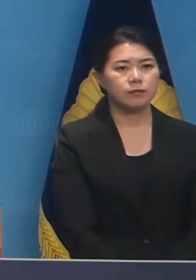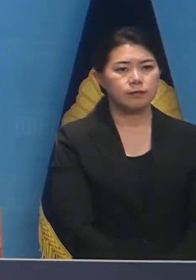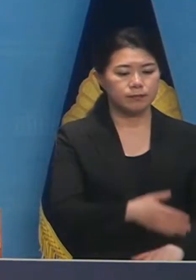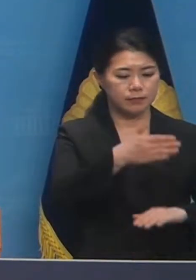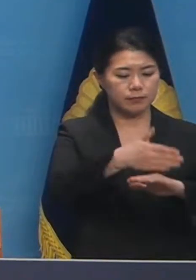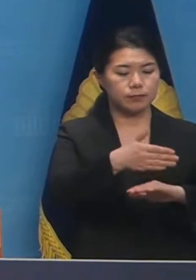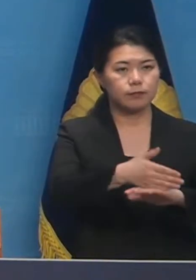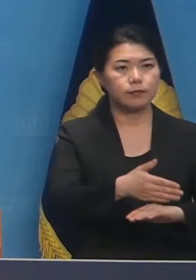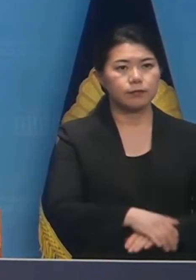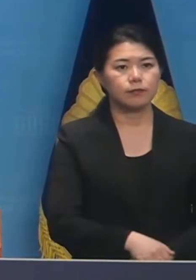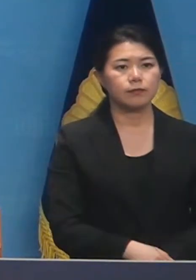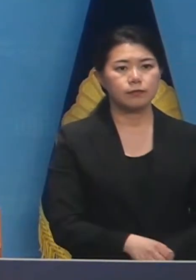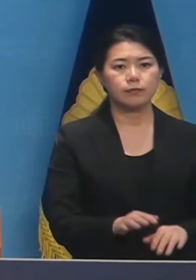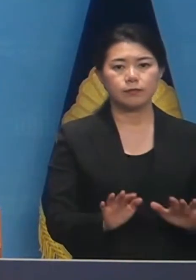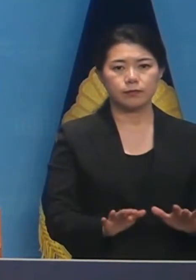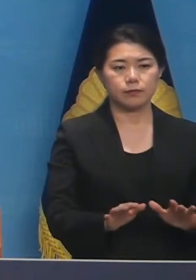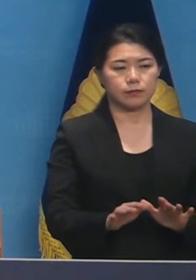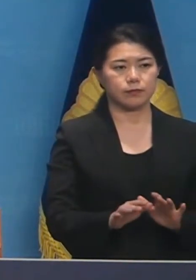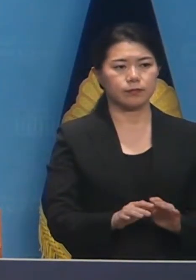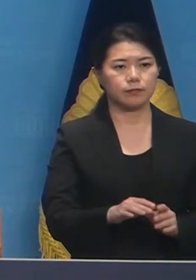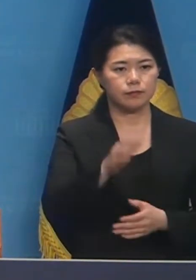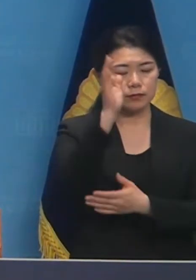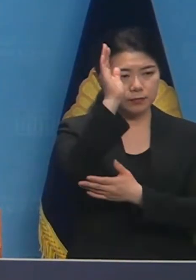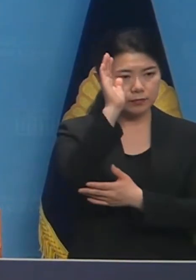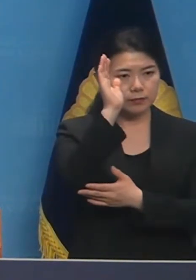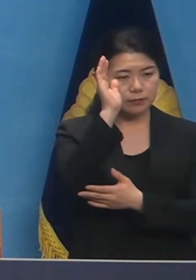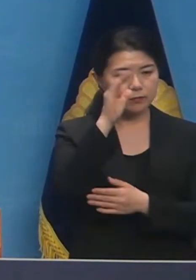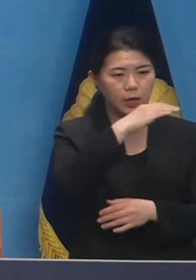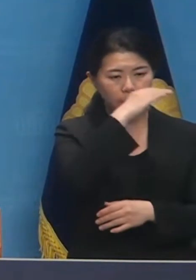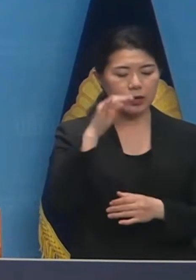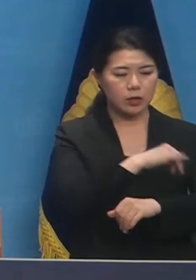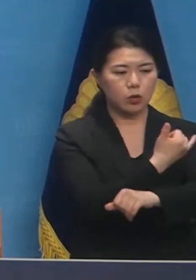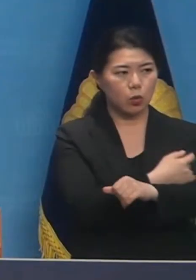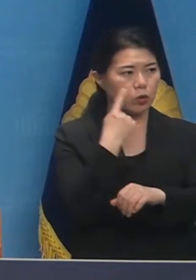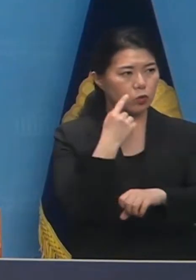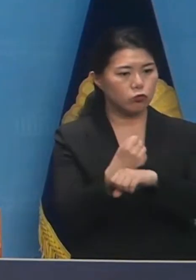네, 감사합니다. 지금 이 시간에는 바른이권연구소의